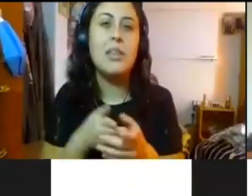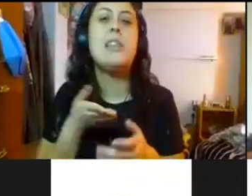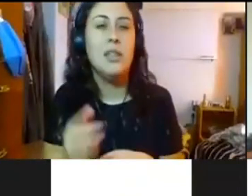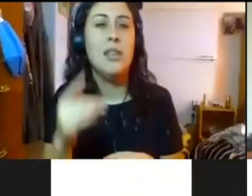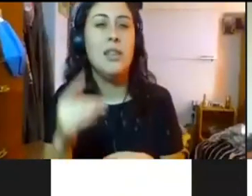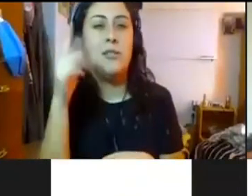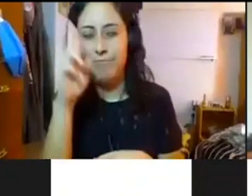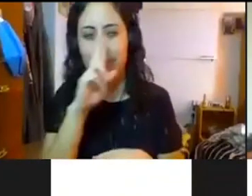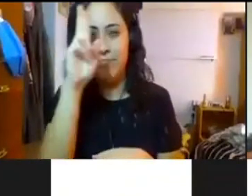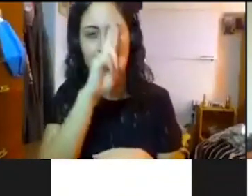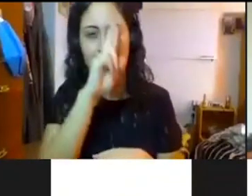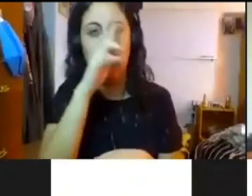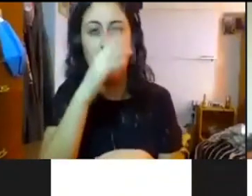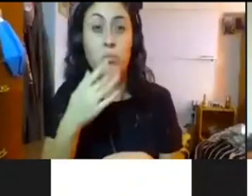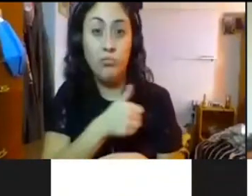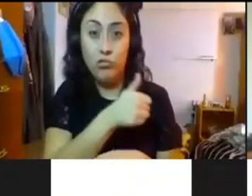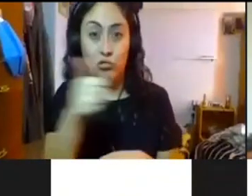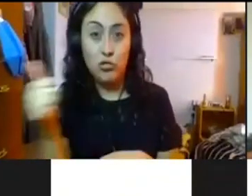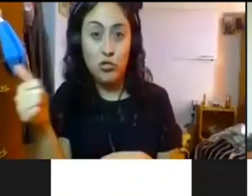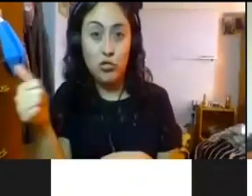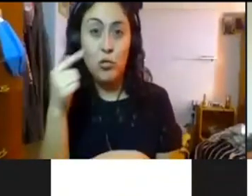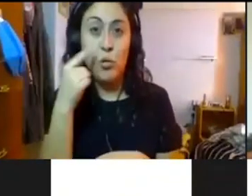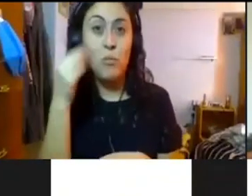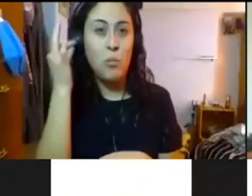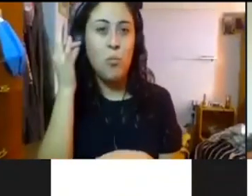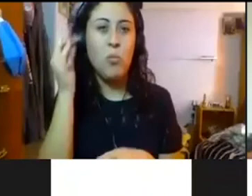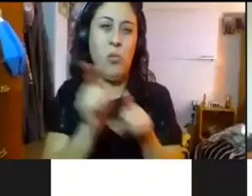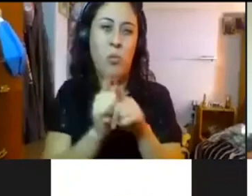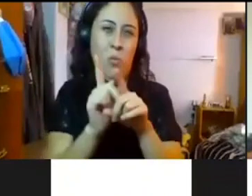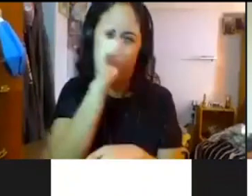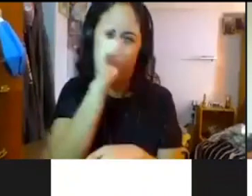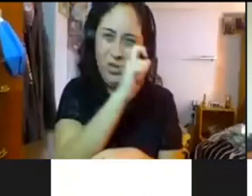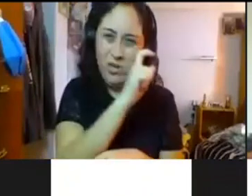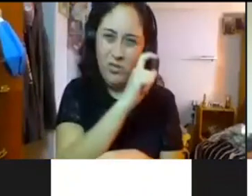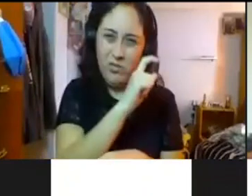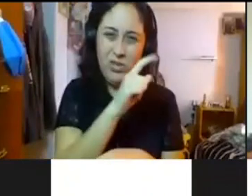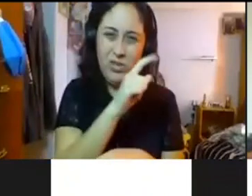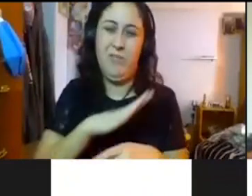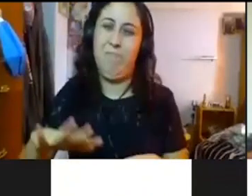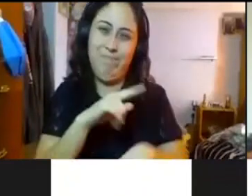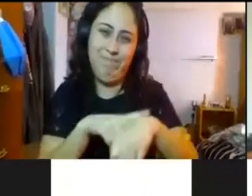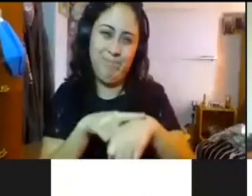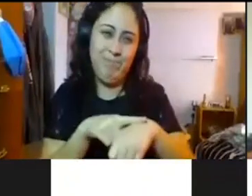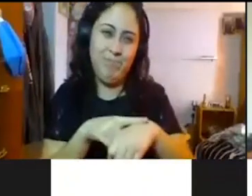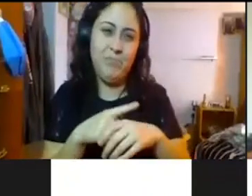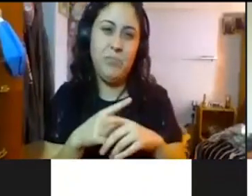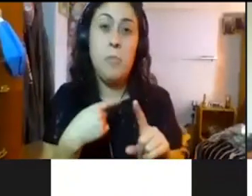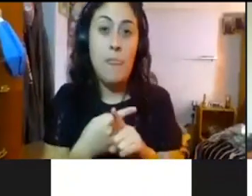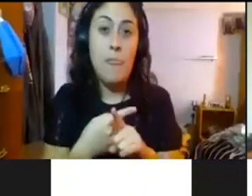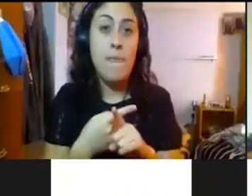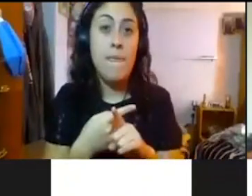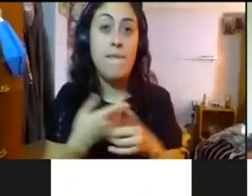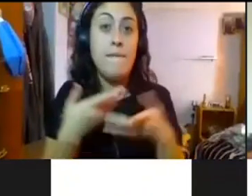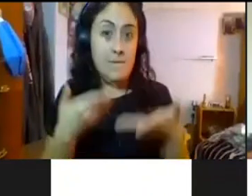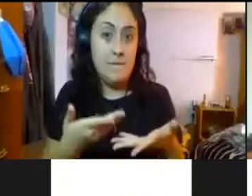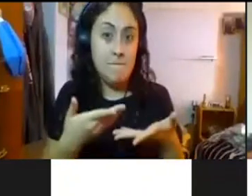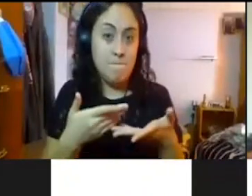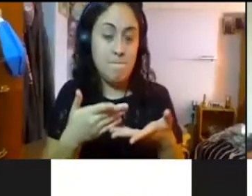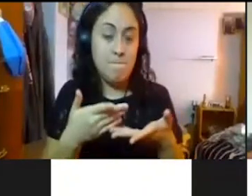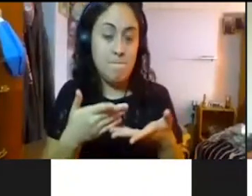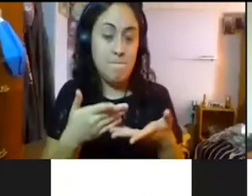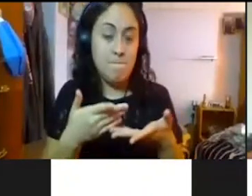¿ya? Porque para todos y para todas ha sido complejo este periodo, y sobre todo en este minuto las escuelas en general